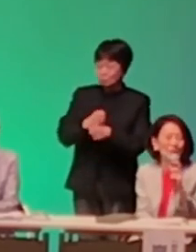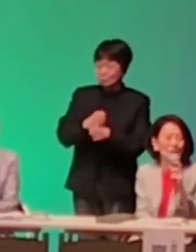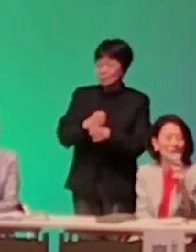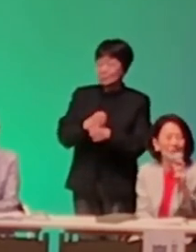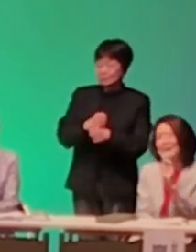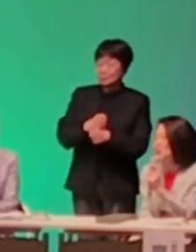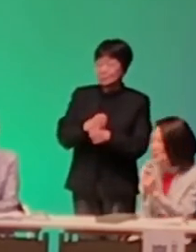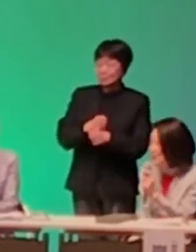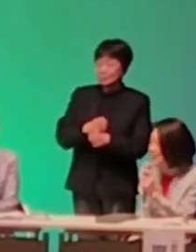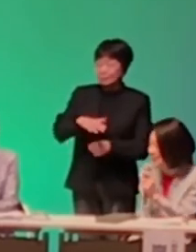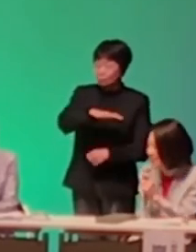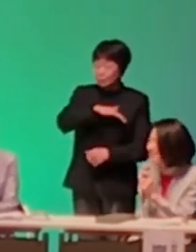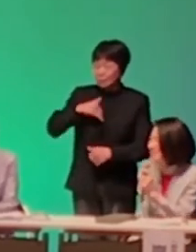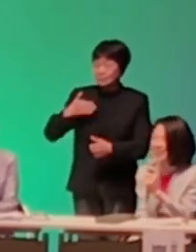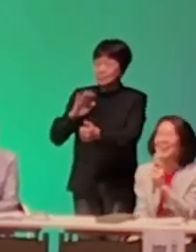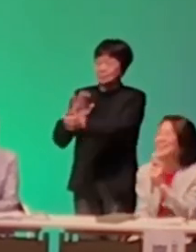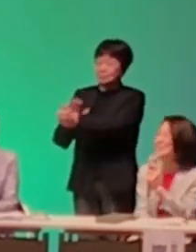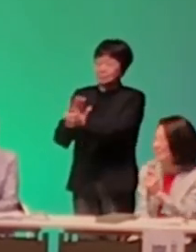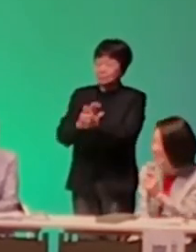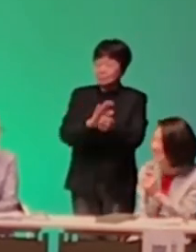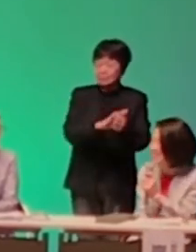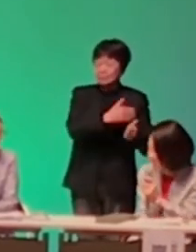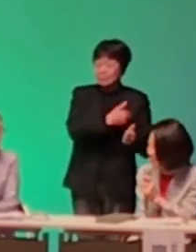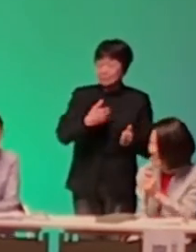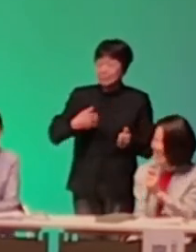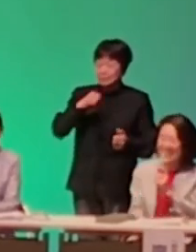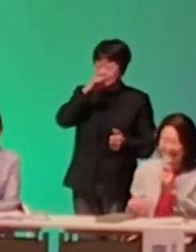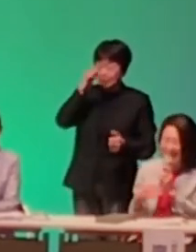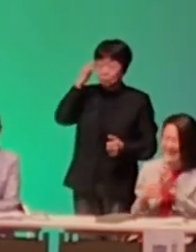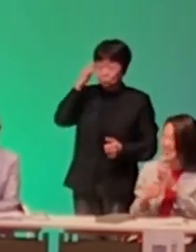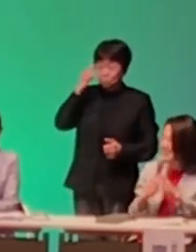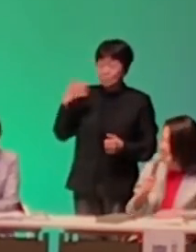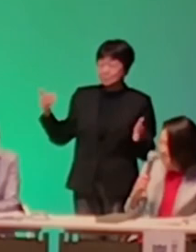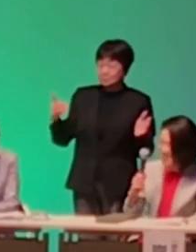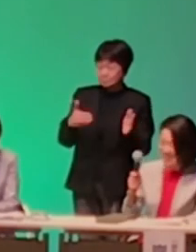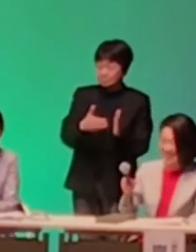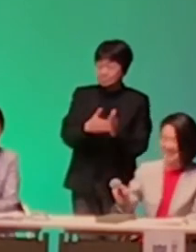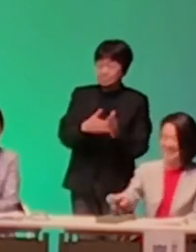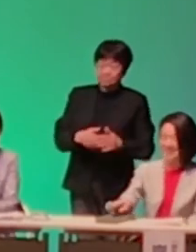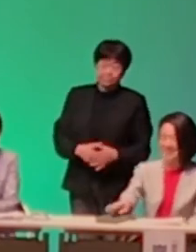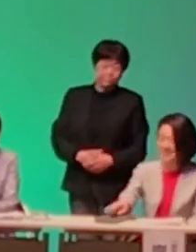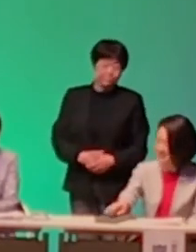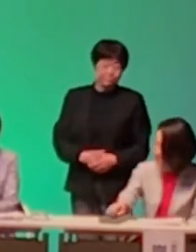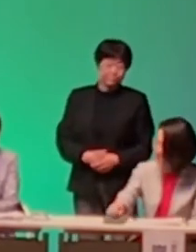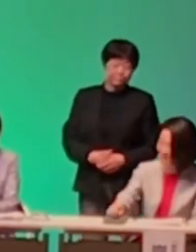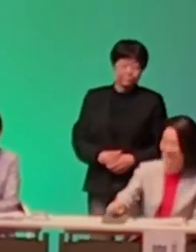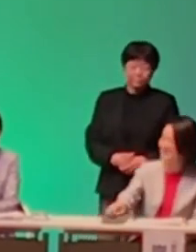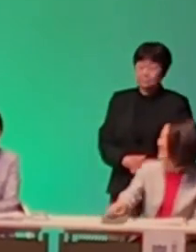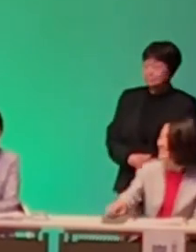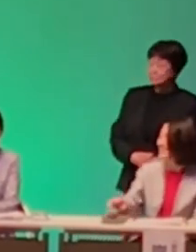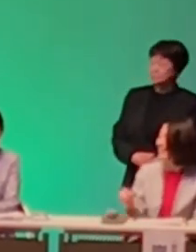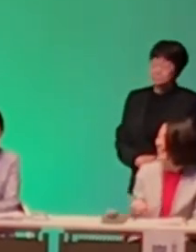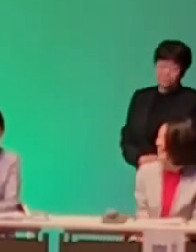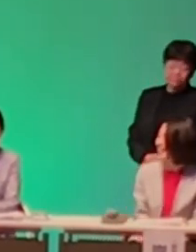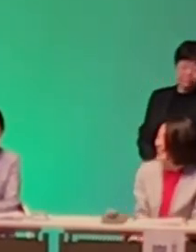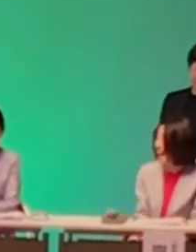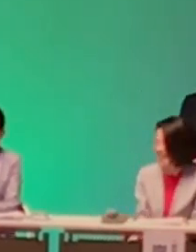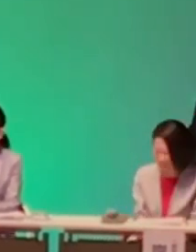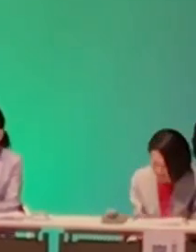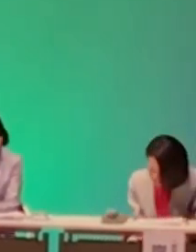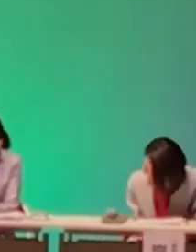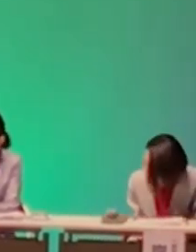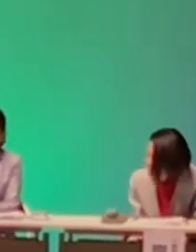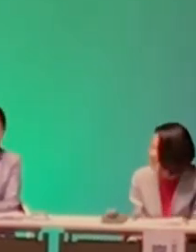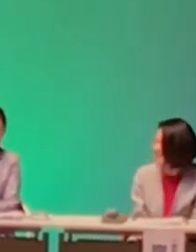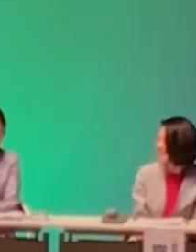こう力添えをできたらなというふうに考えています。以上です。ありがとうございます。 ありがとうございます。素敵な働くお母ちゃんだと